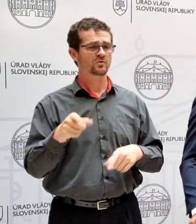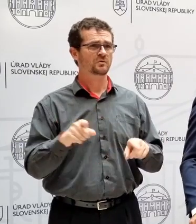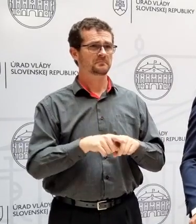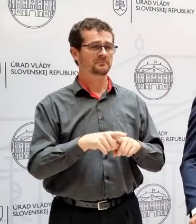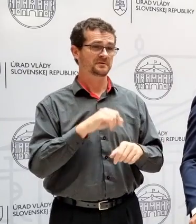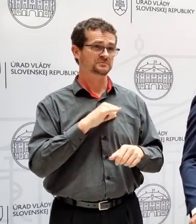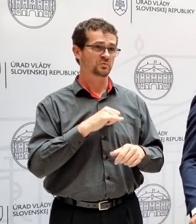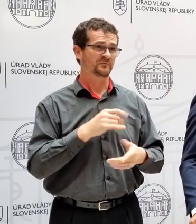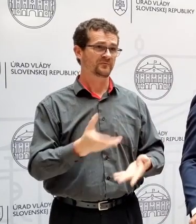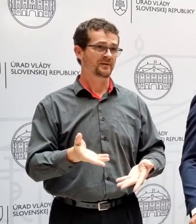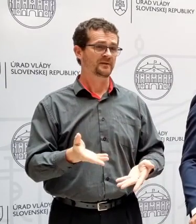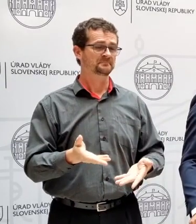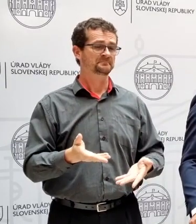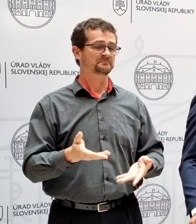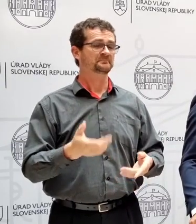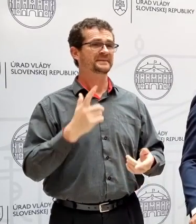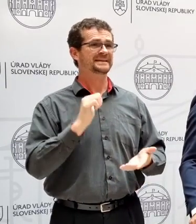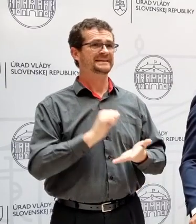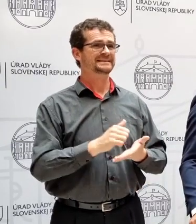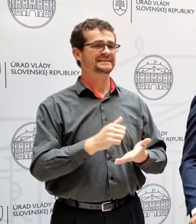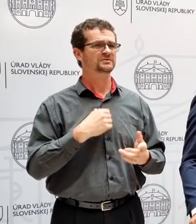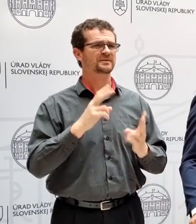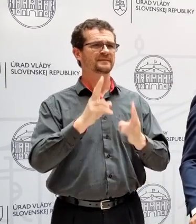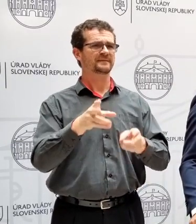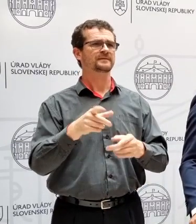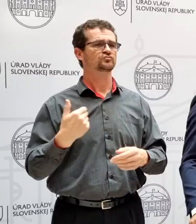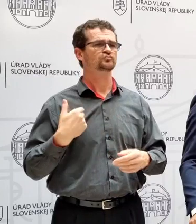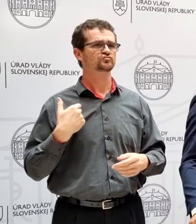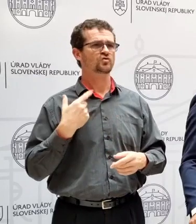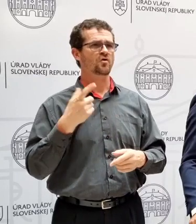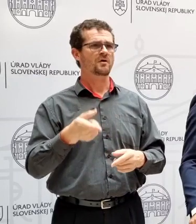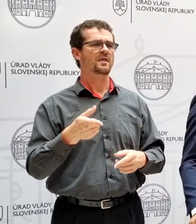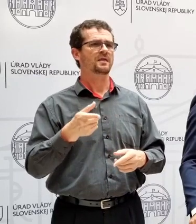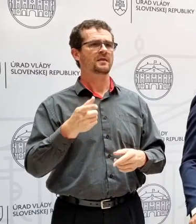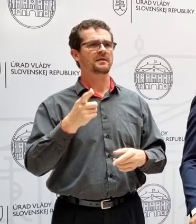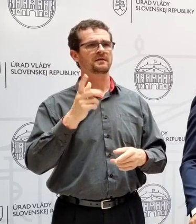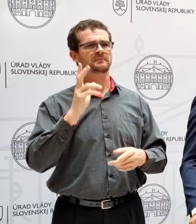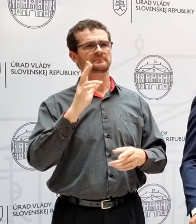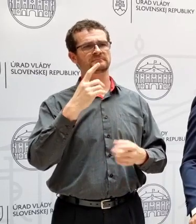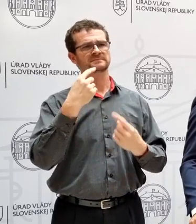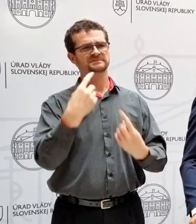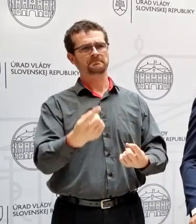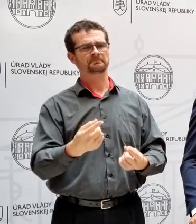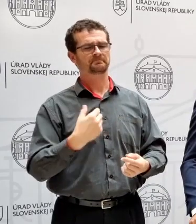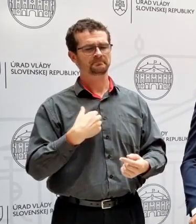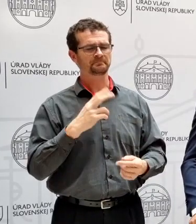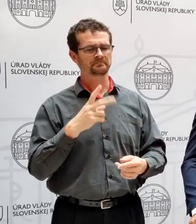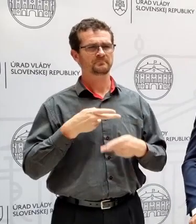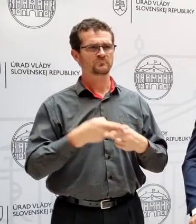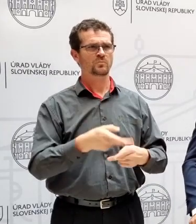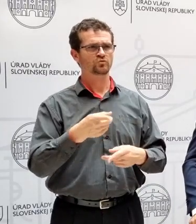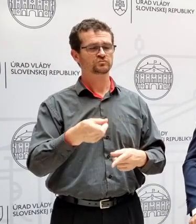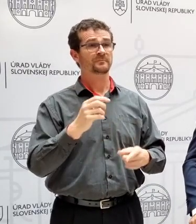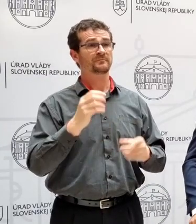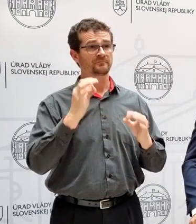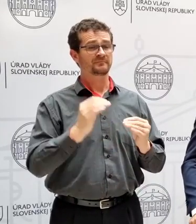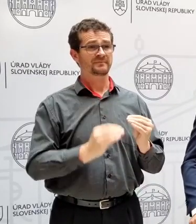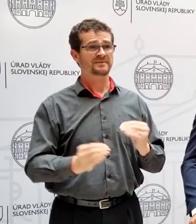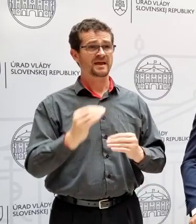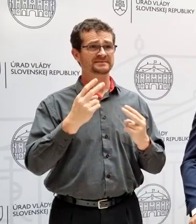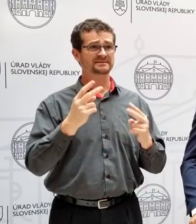veľmi zaujímavé. Ale určite nenecháme školy v štychu, aby sme im nepomohli, keď tam bude objektívny